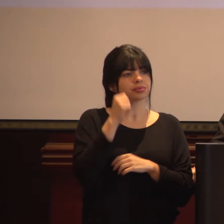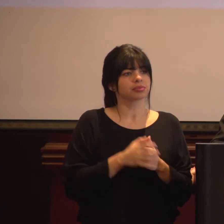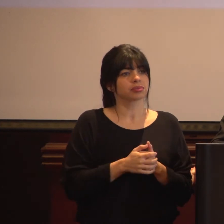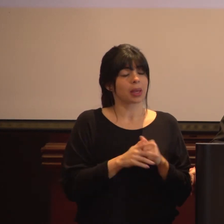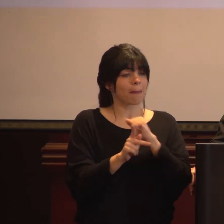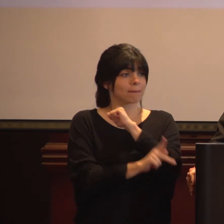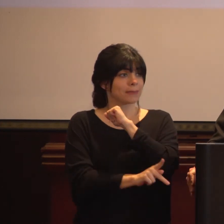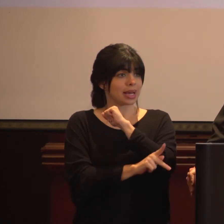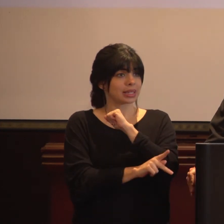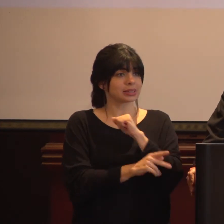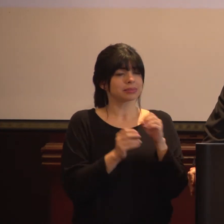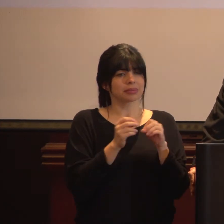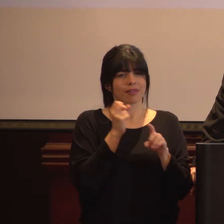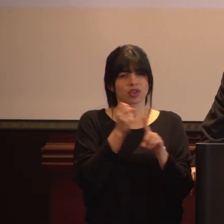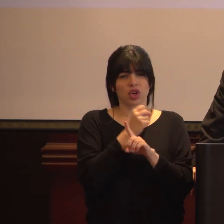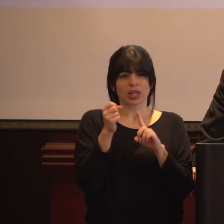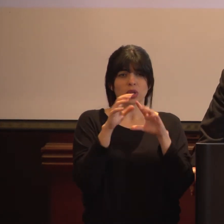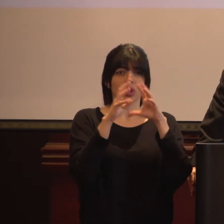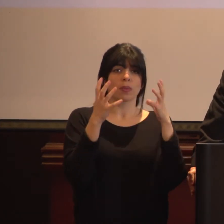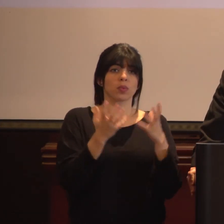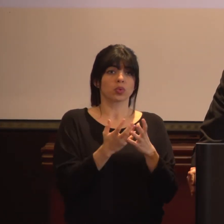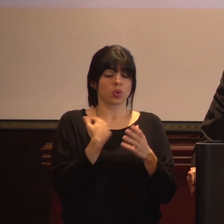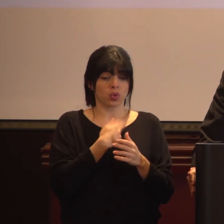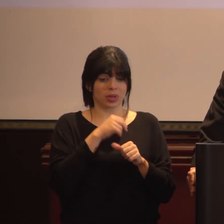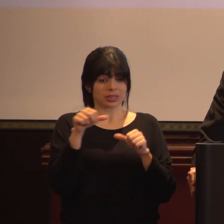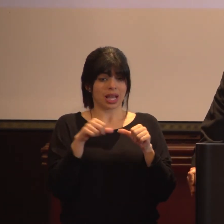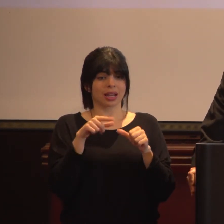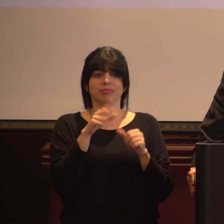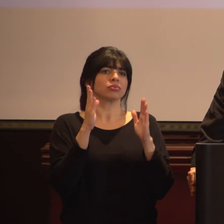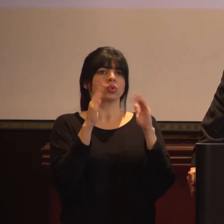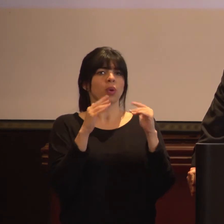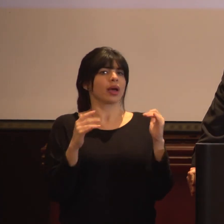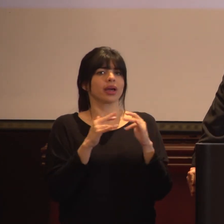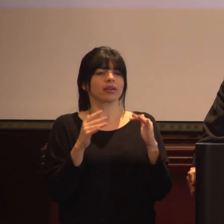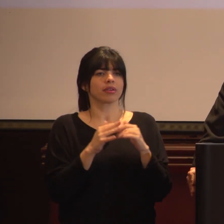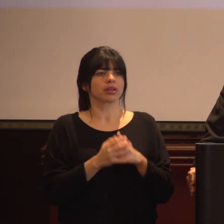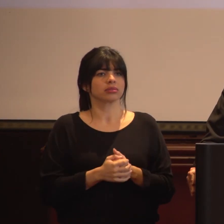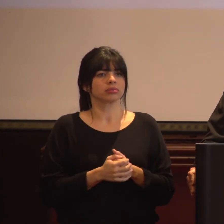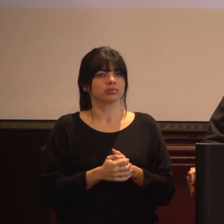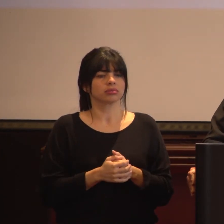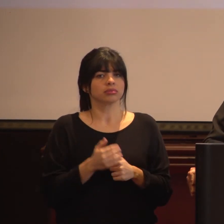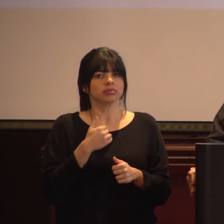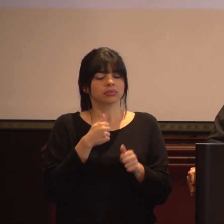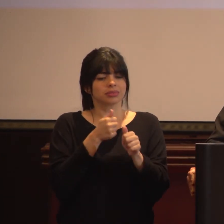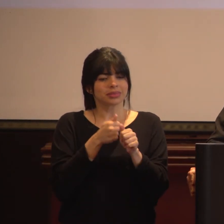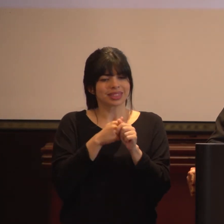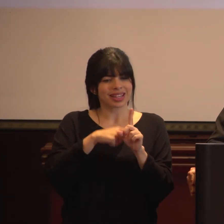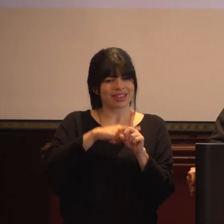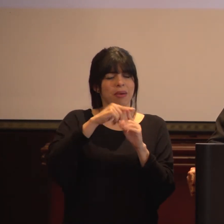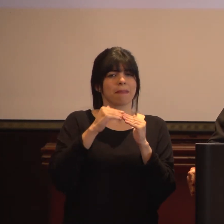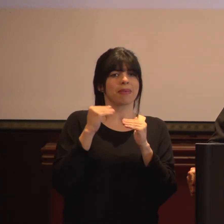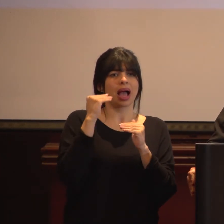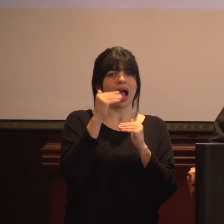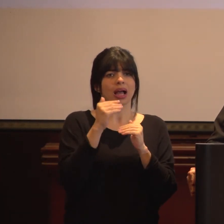que los países más violentos del mundo en nuestra región no están en guerra tienen sí unos niveles más altos de